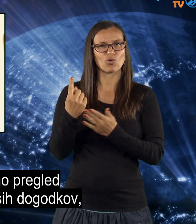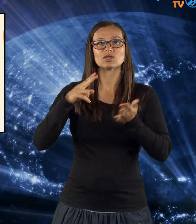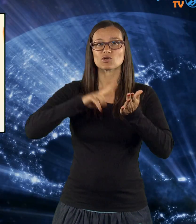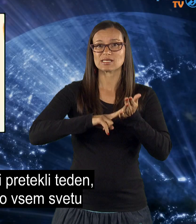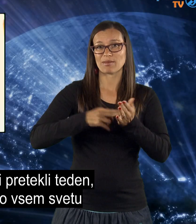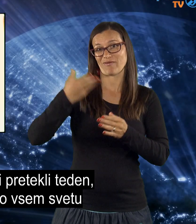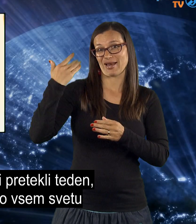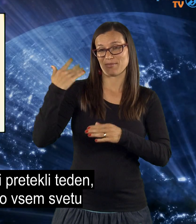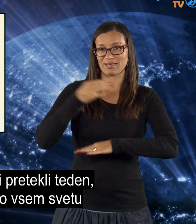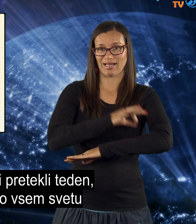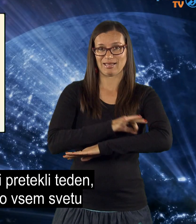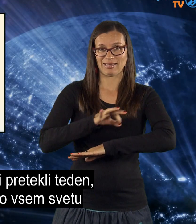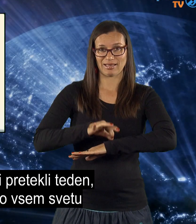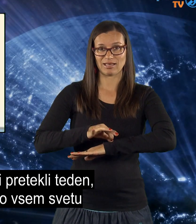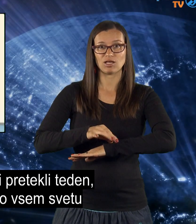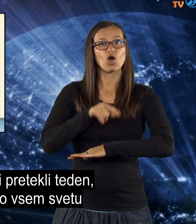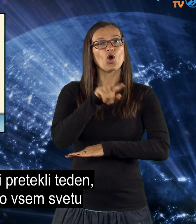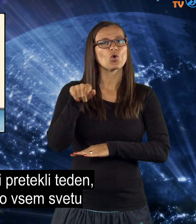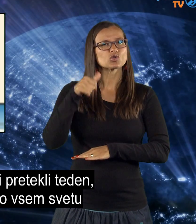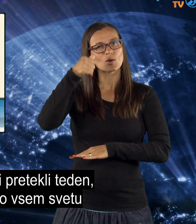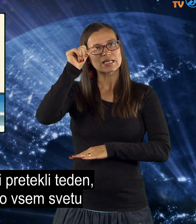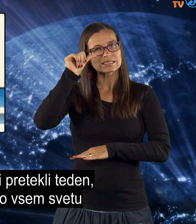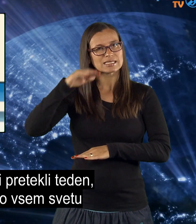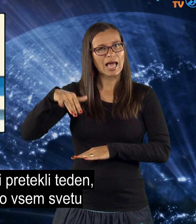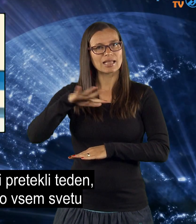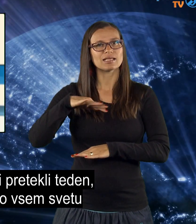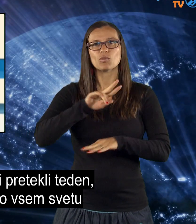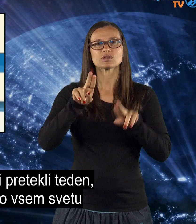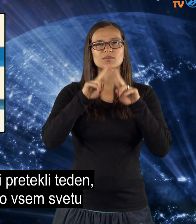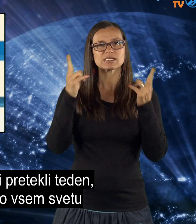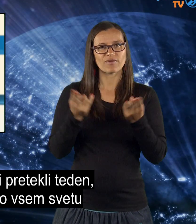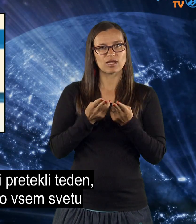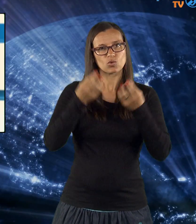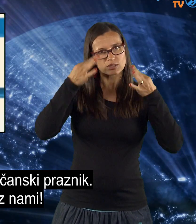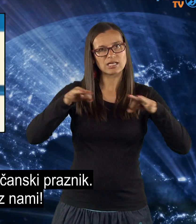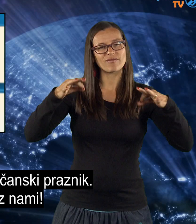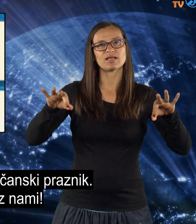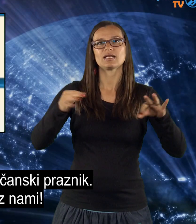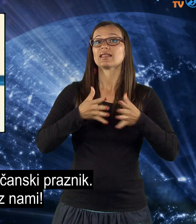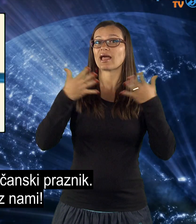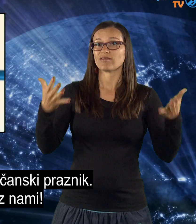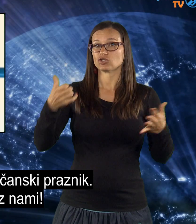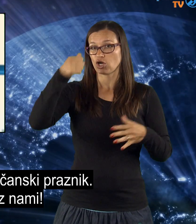so zaznamovali pretekli teden, ko so kristjani po vsem svetu slavili največji krščanski